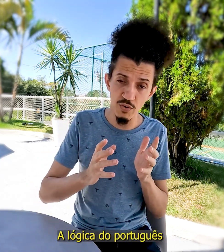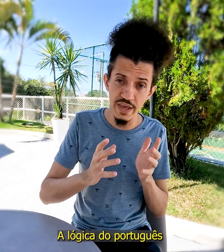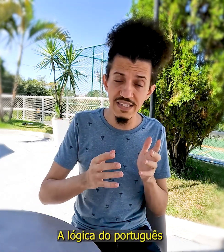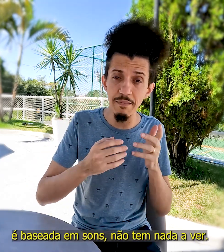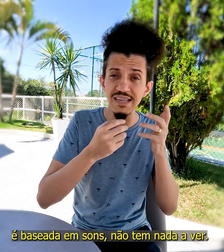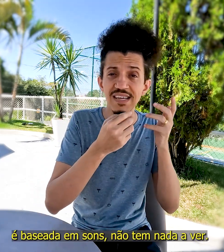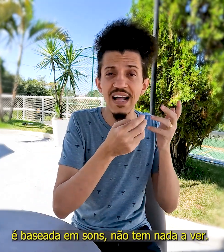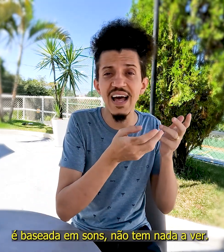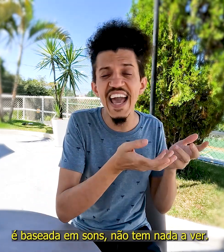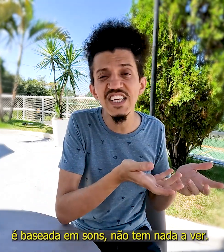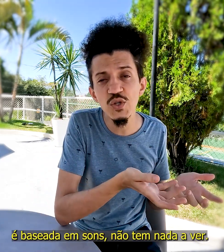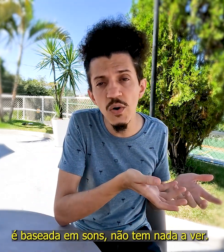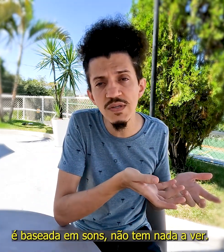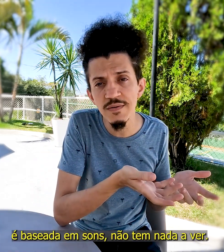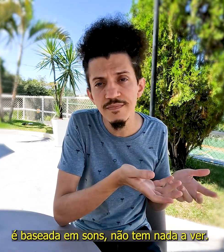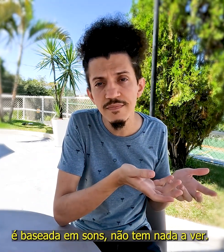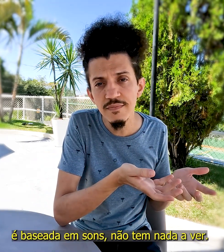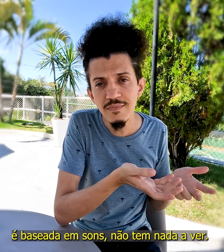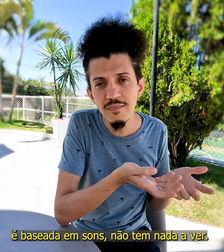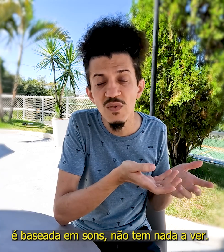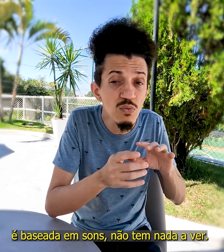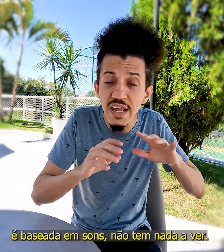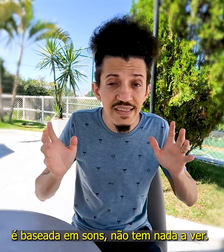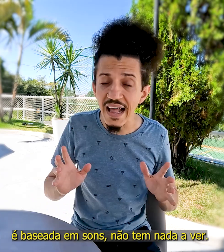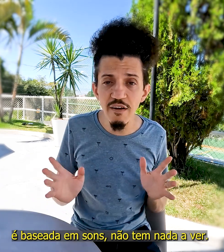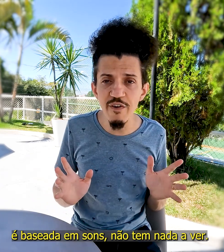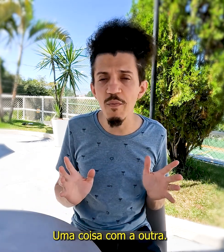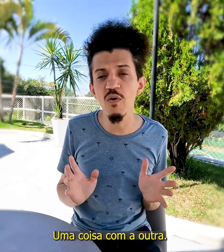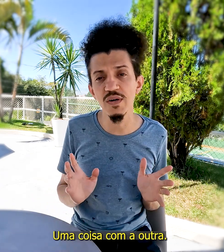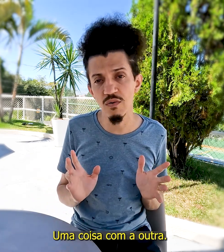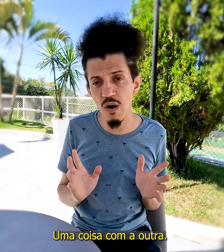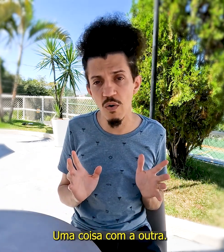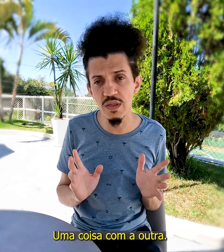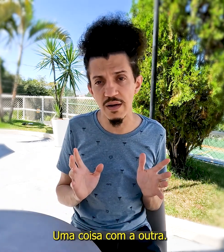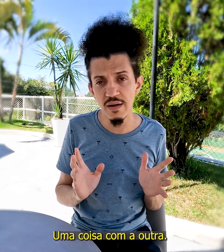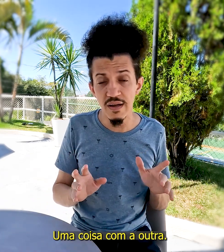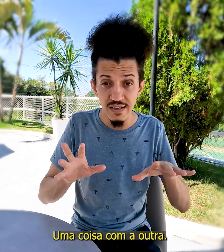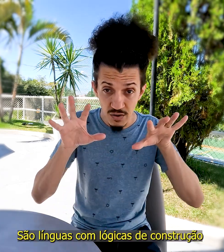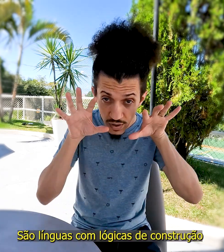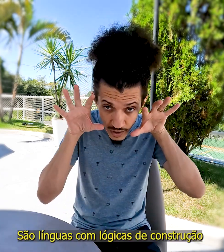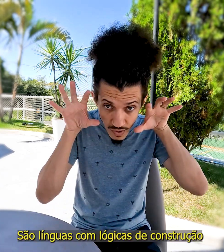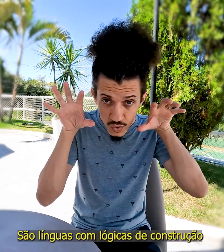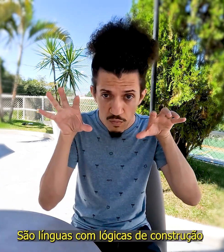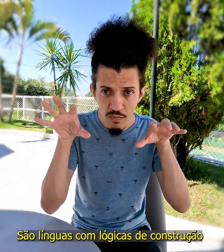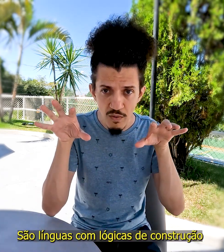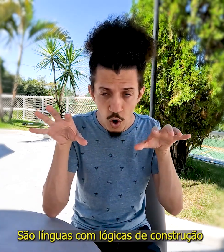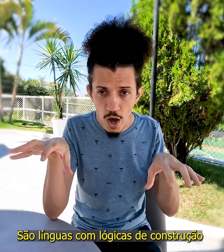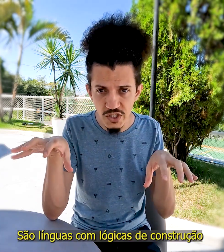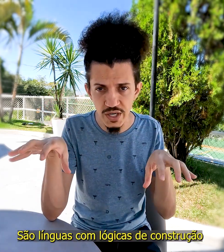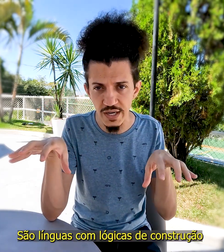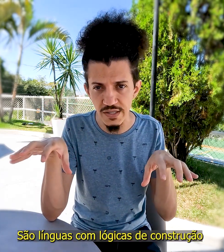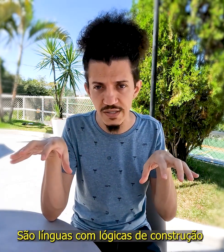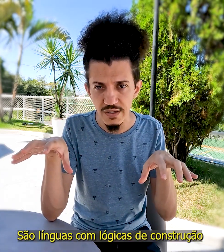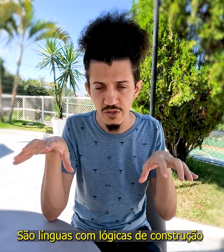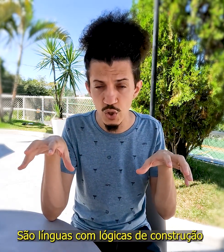português é baseada em sons. Não tem nada a ver uma coisa com a outra. São línguas com lógicas de